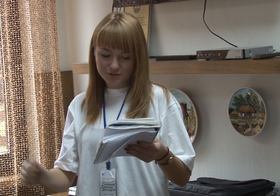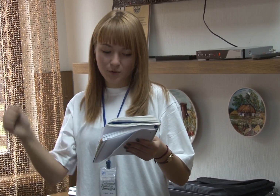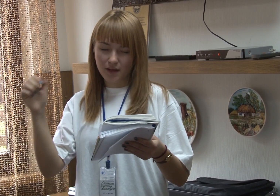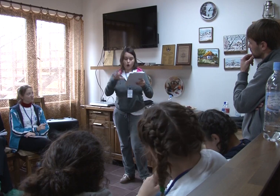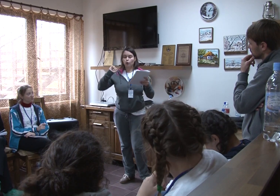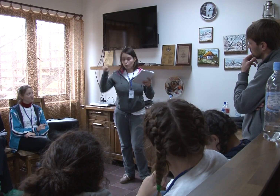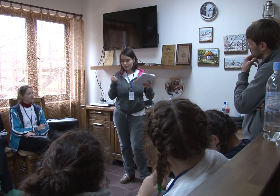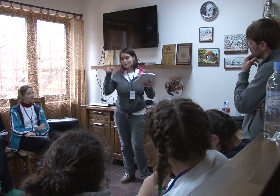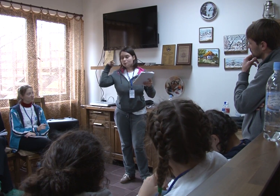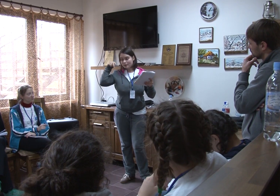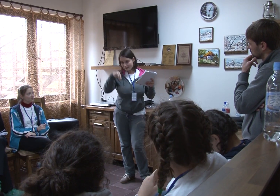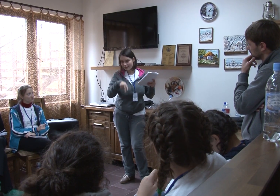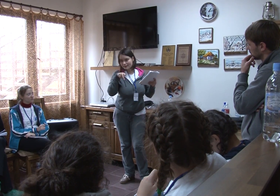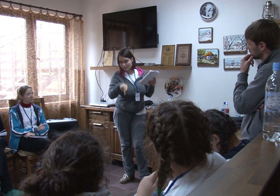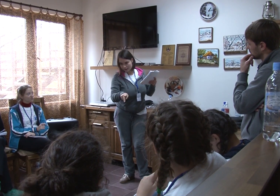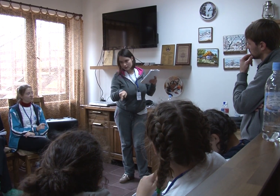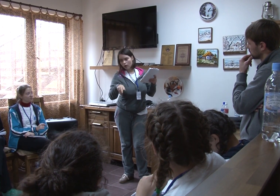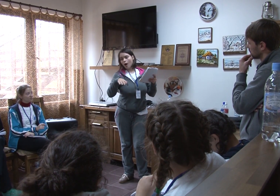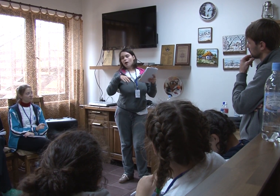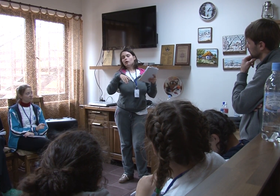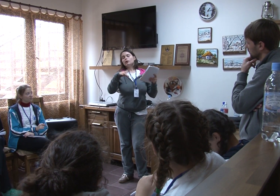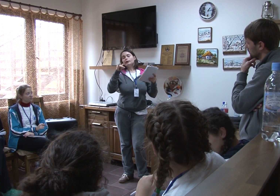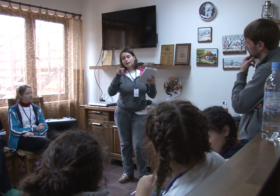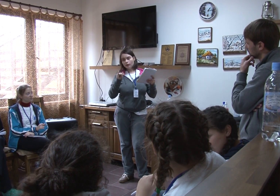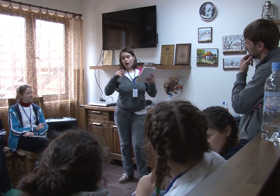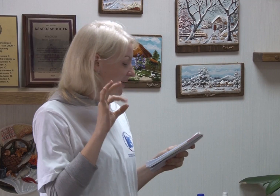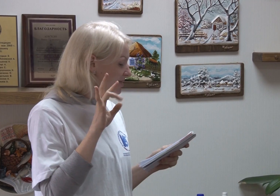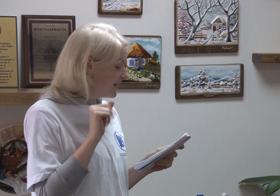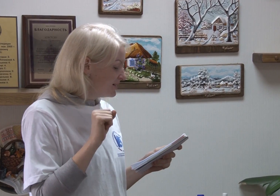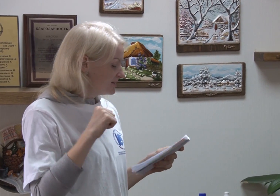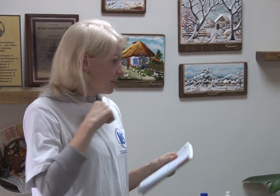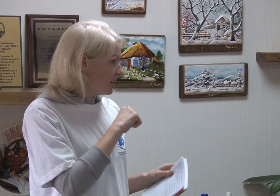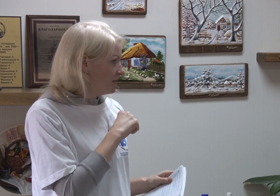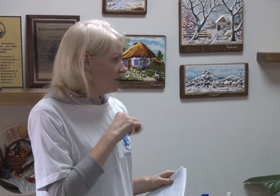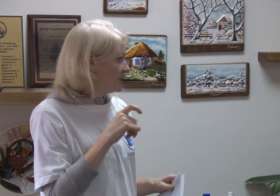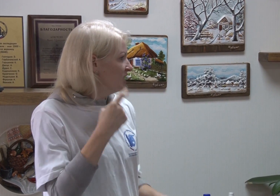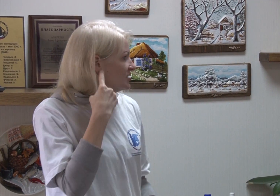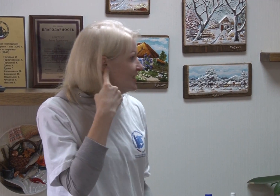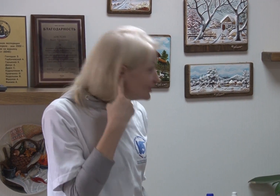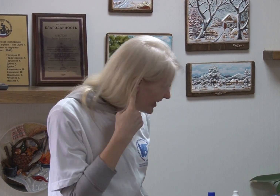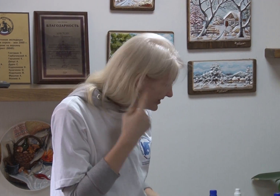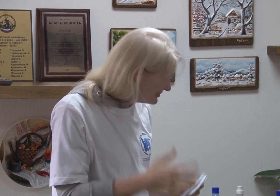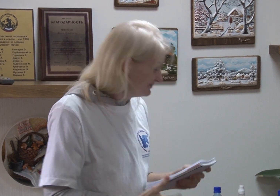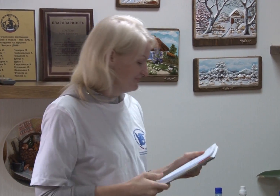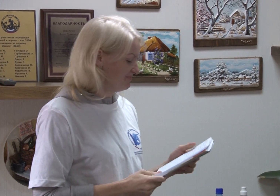Да. Мы спустились вниз. И она их слышала.